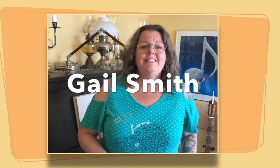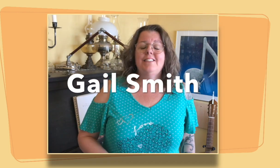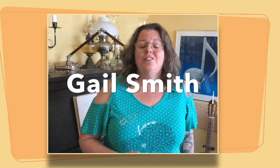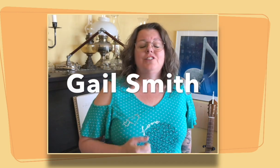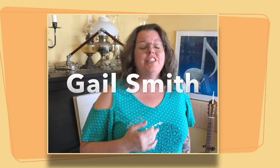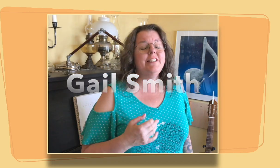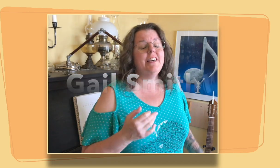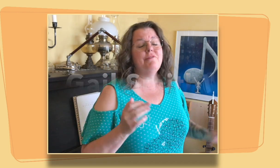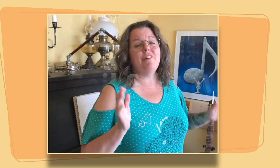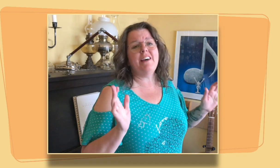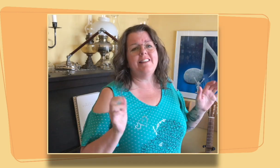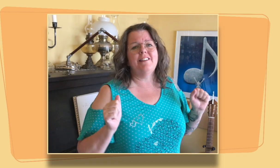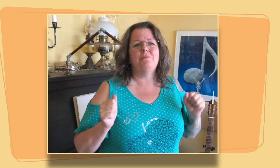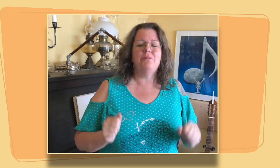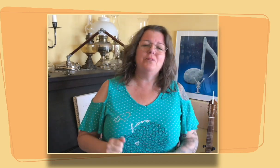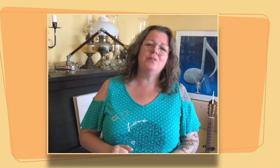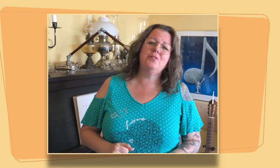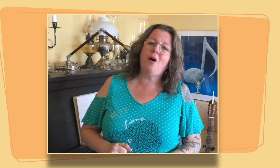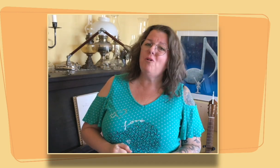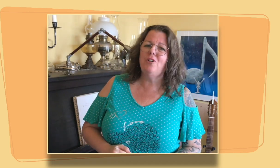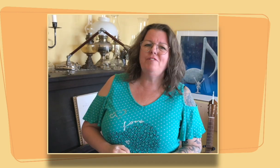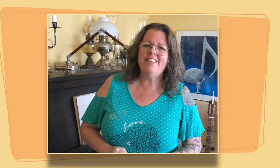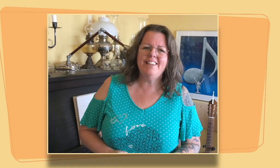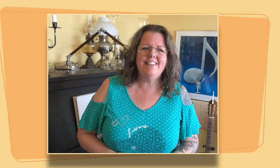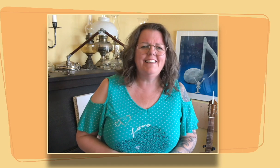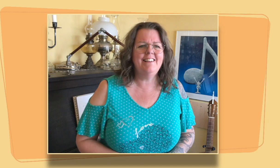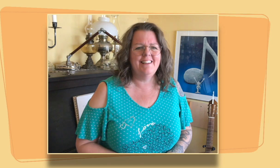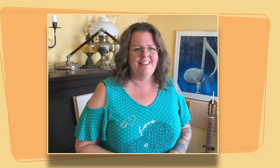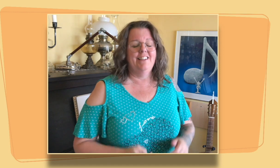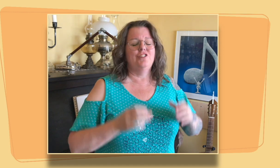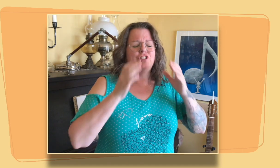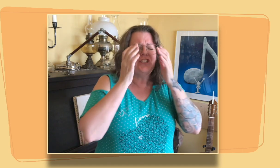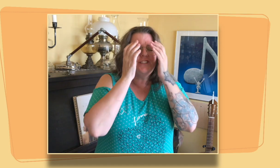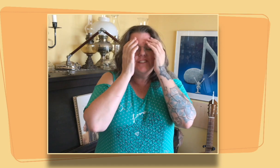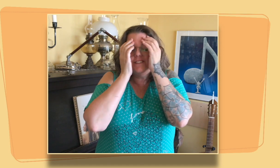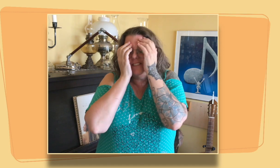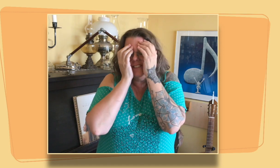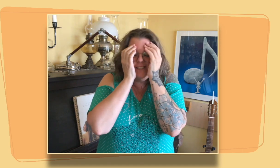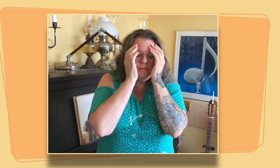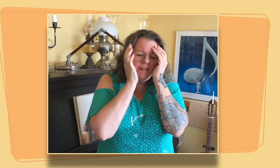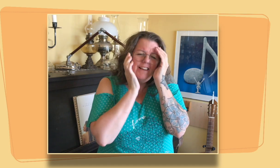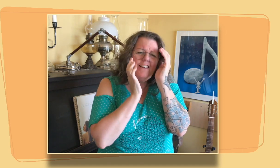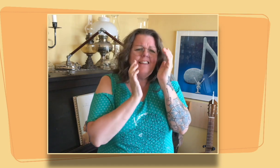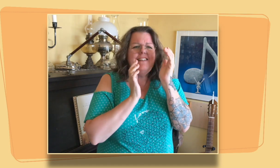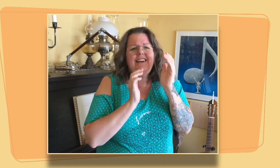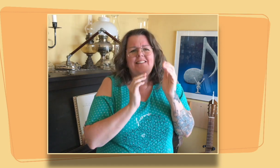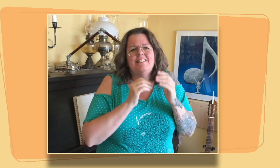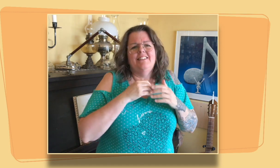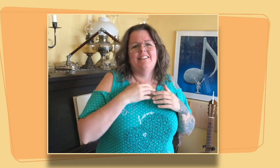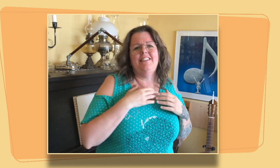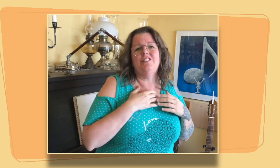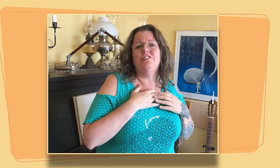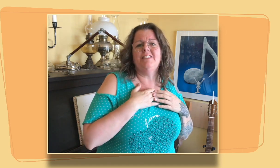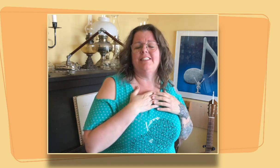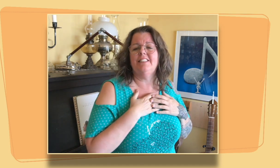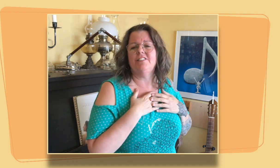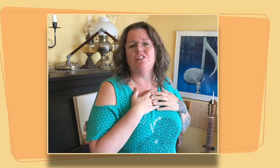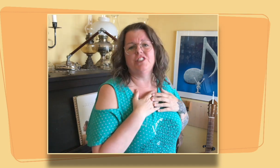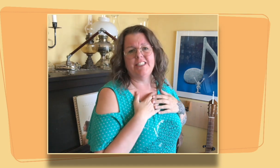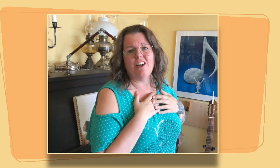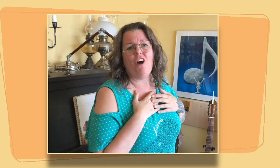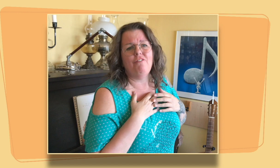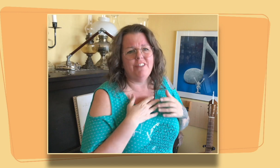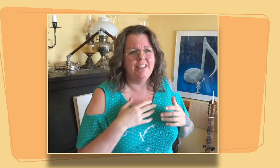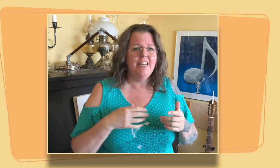Tu m'as dit que j'étais faite pour une drôle de vie. J'ai des idées plein la tête et je fais